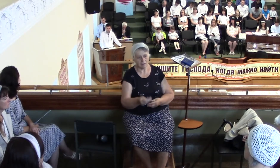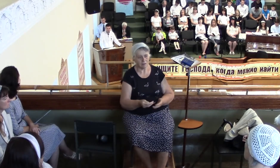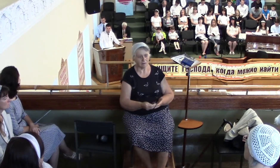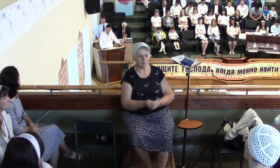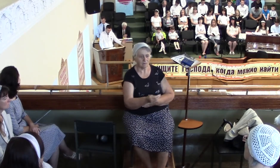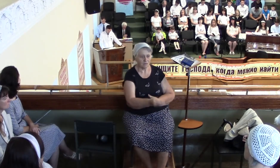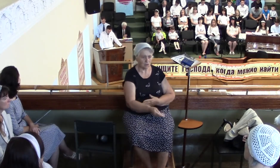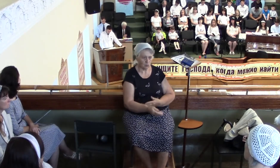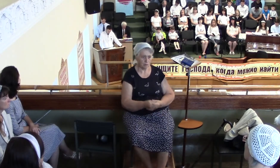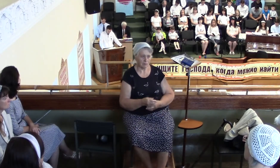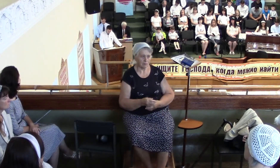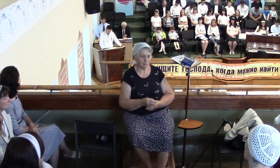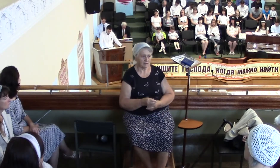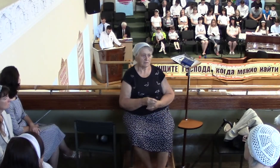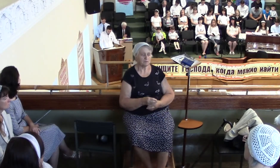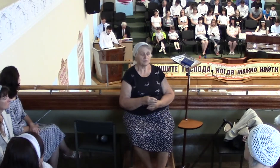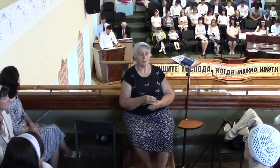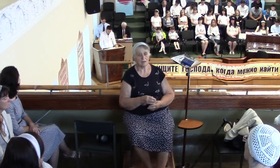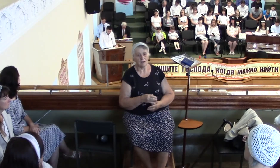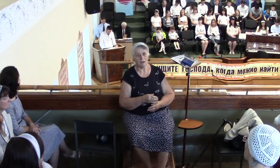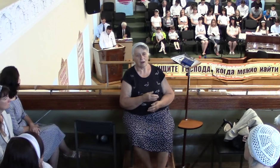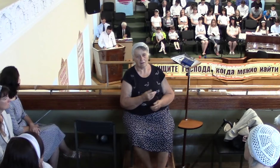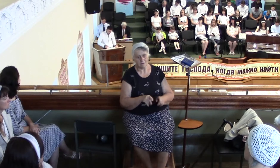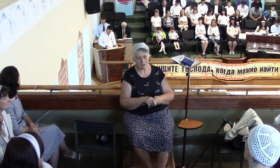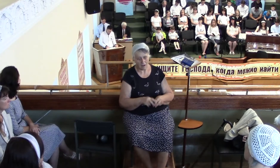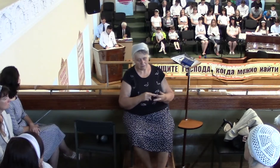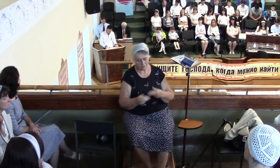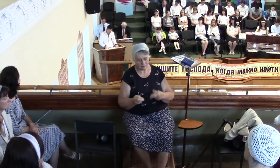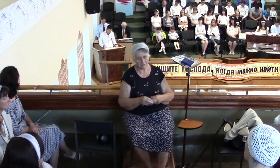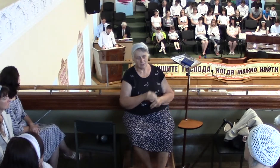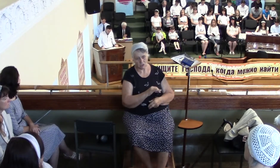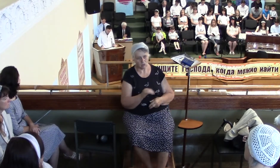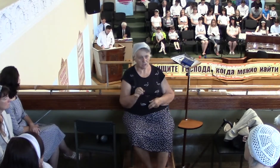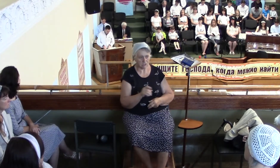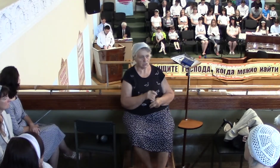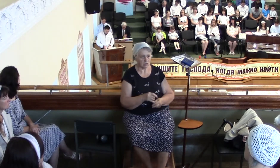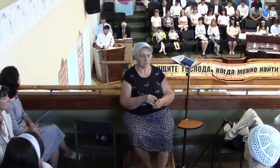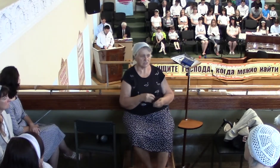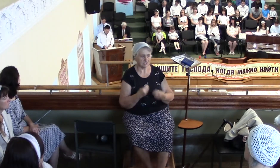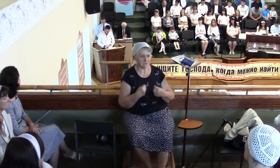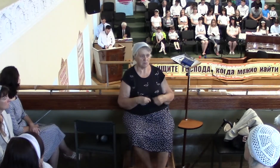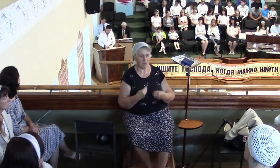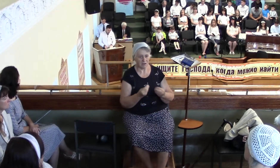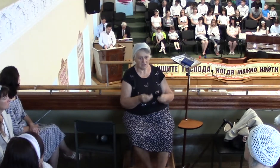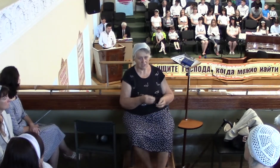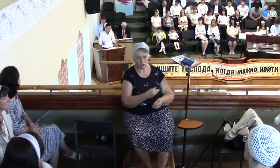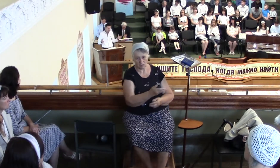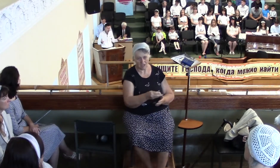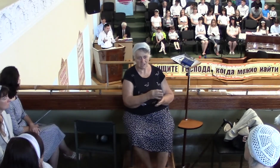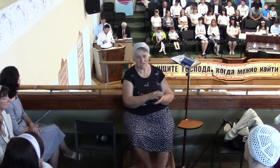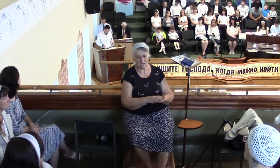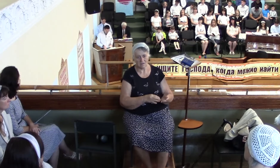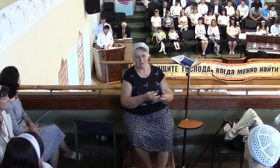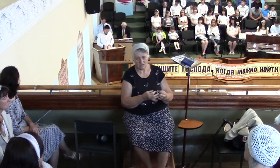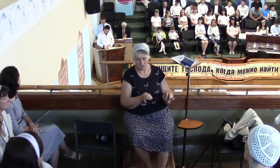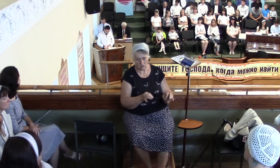силам никому другому. Мы искуплены. И несколько текстов Писания мне бы хотелось открыть вместе с вами и зачитать, от чего